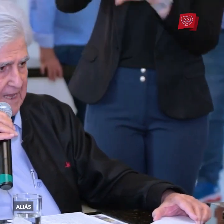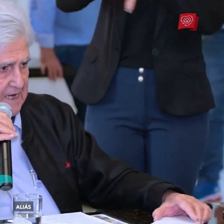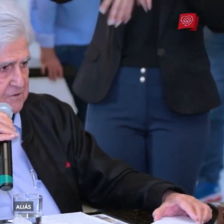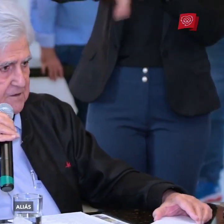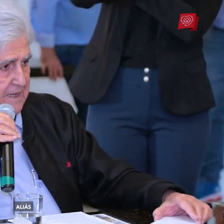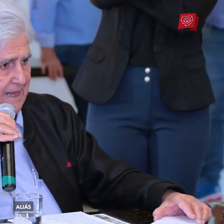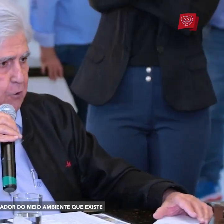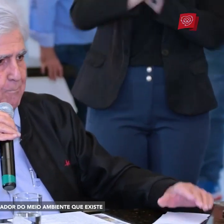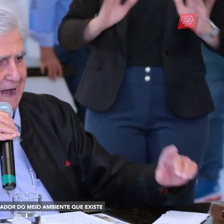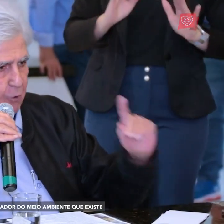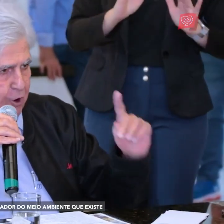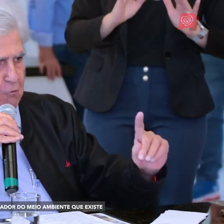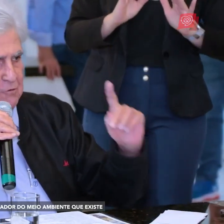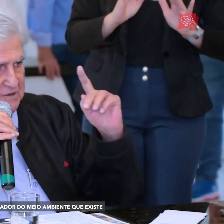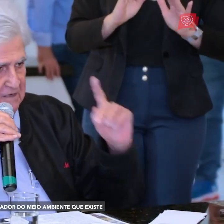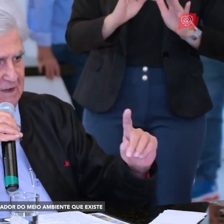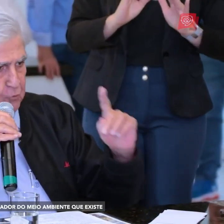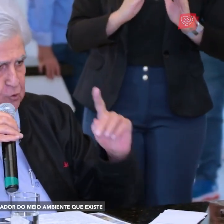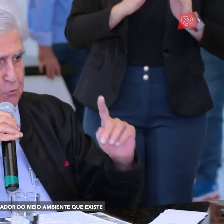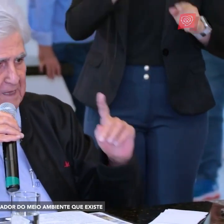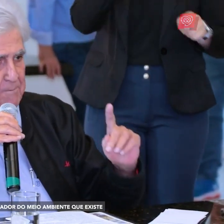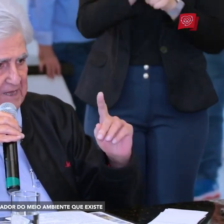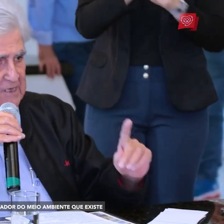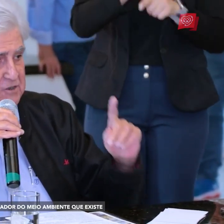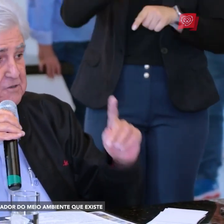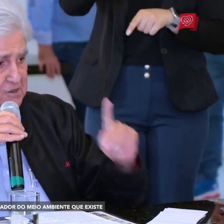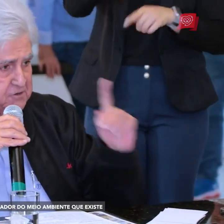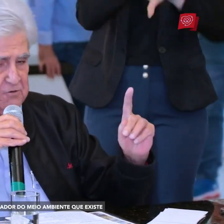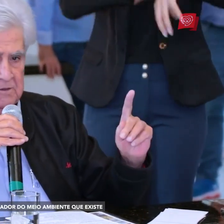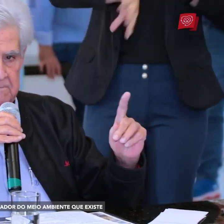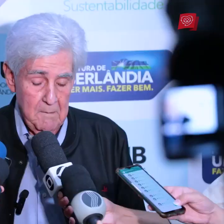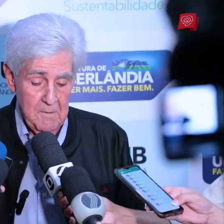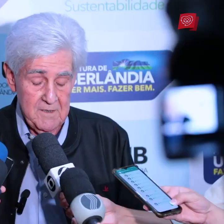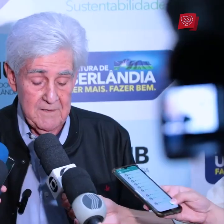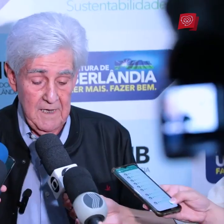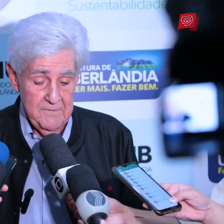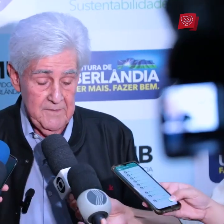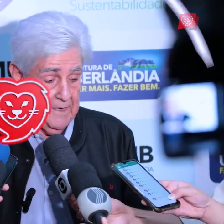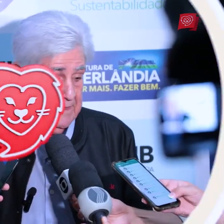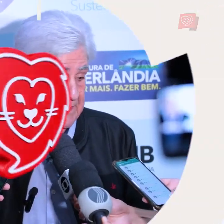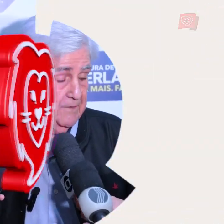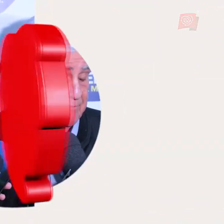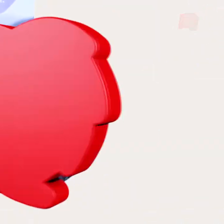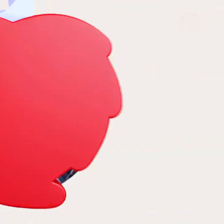do meio ambiente. Aliás, é o maior conservador do meio ambiente que existe.